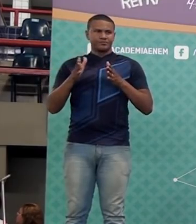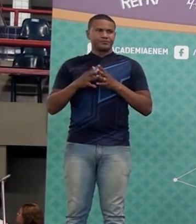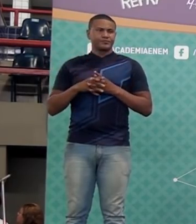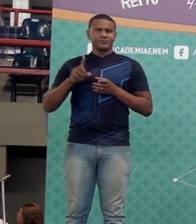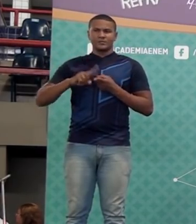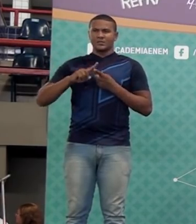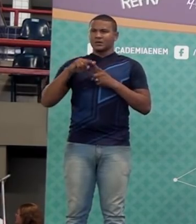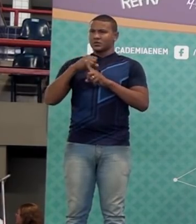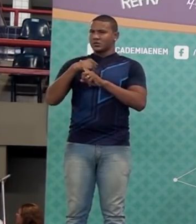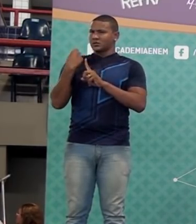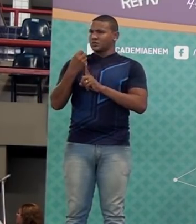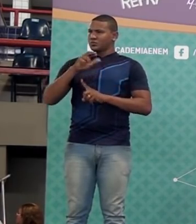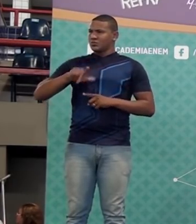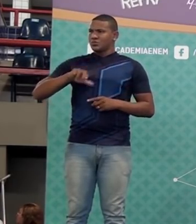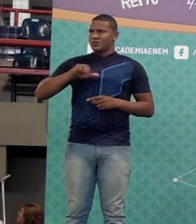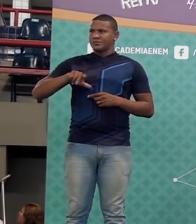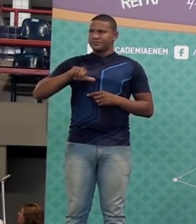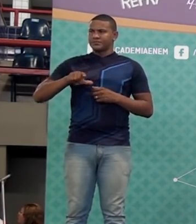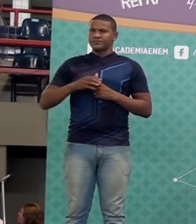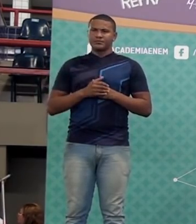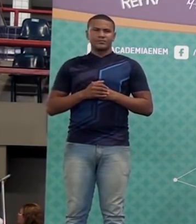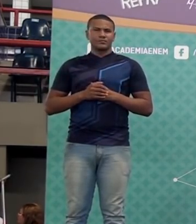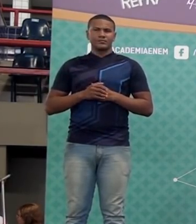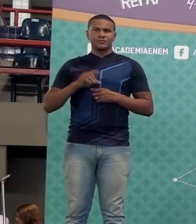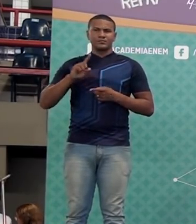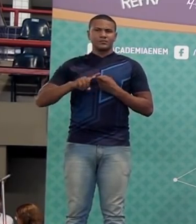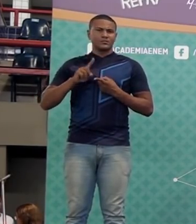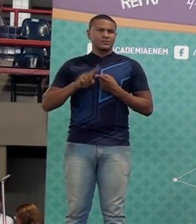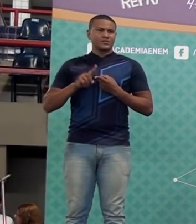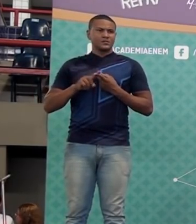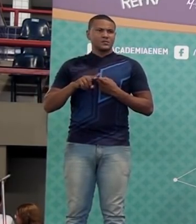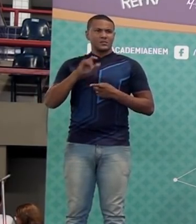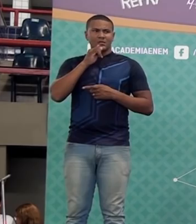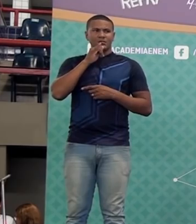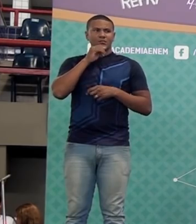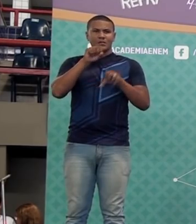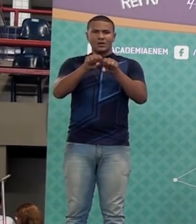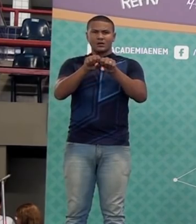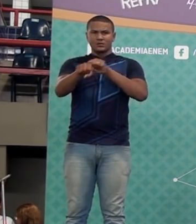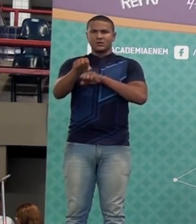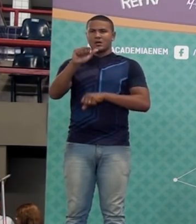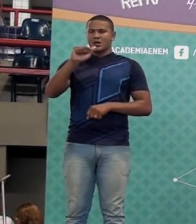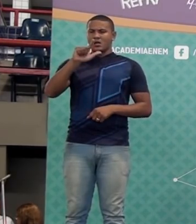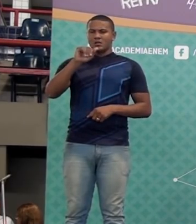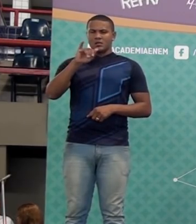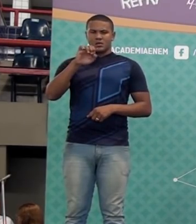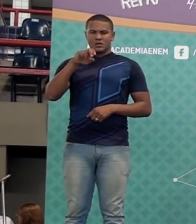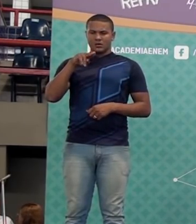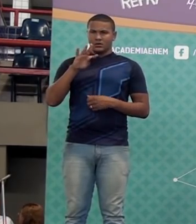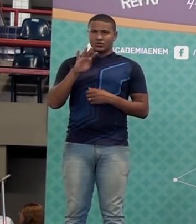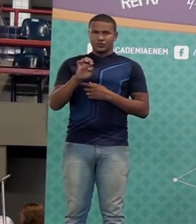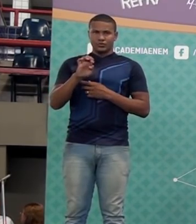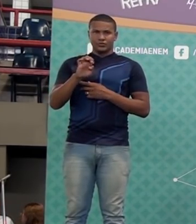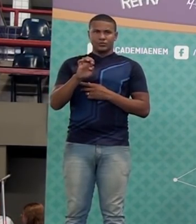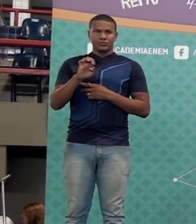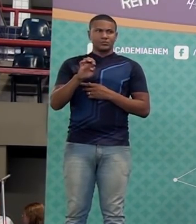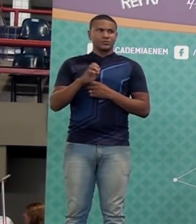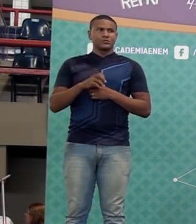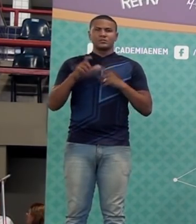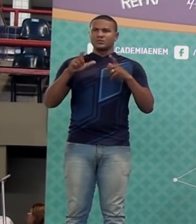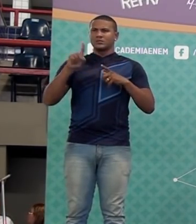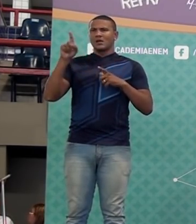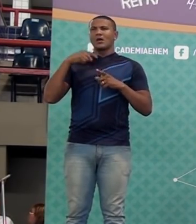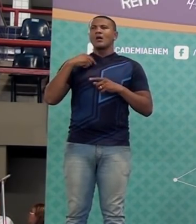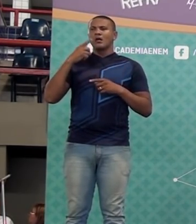socialista, mas se tornou, e a derrubada do Allende, o assassinato do Allende, foi articulado pela CIA, foi pela Companhia de